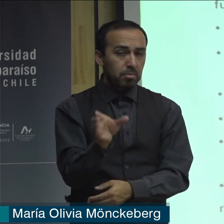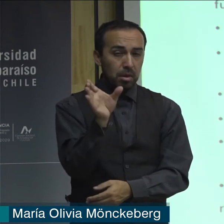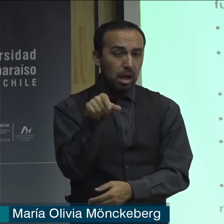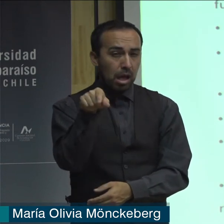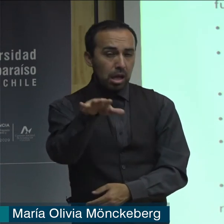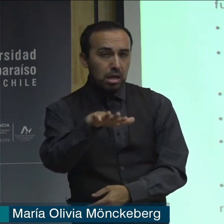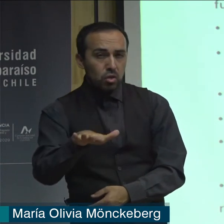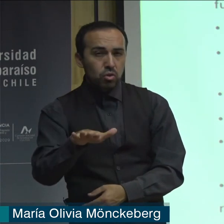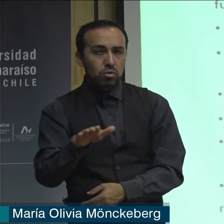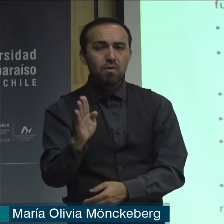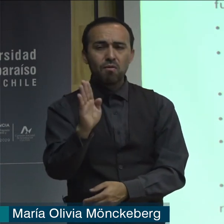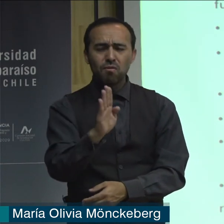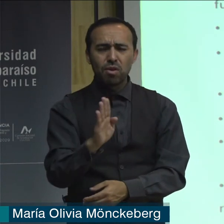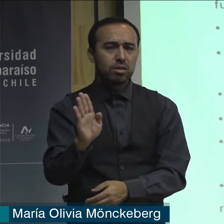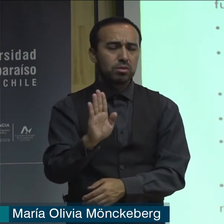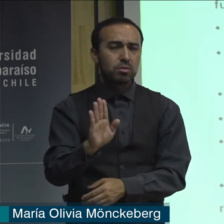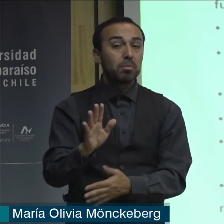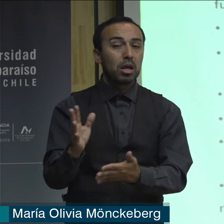lo que buscaban